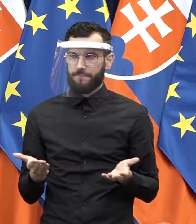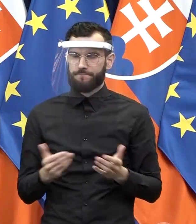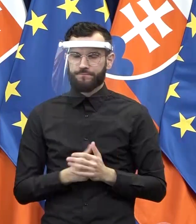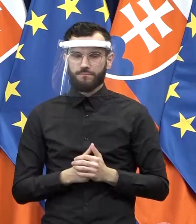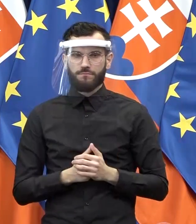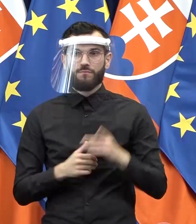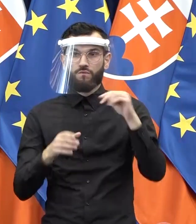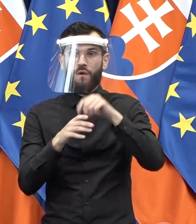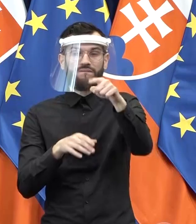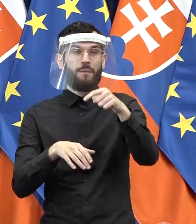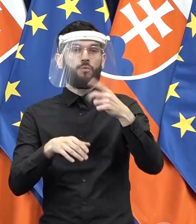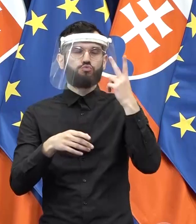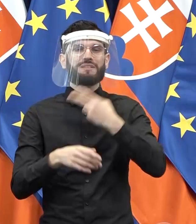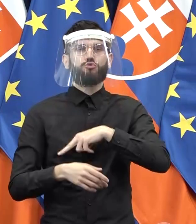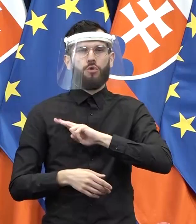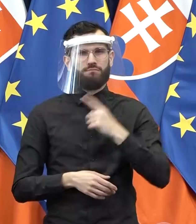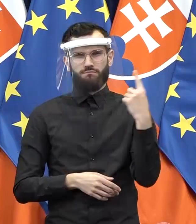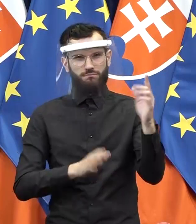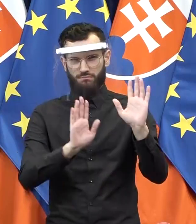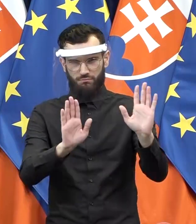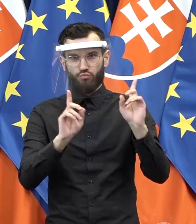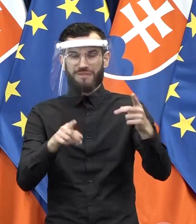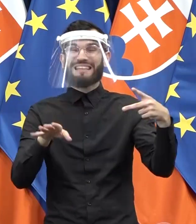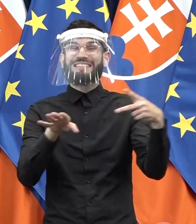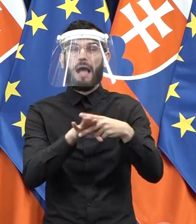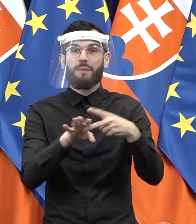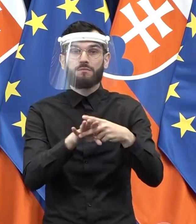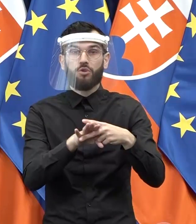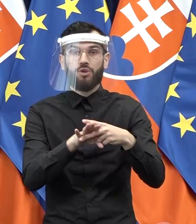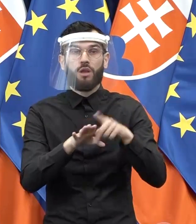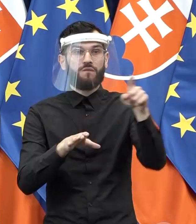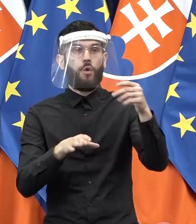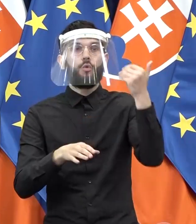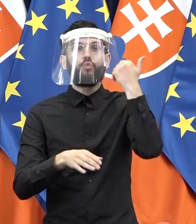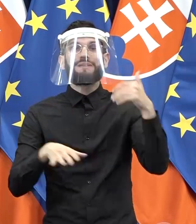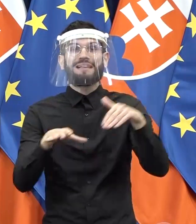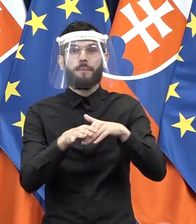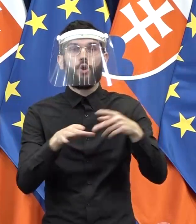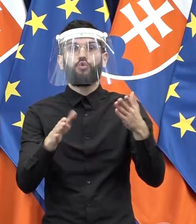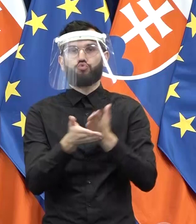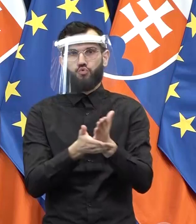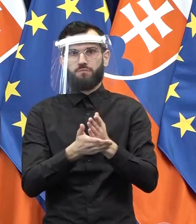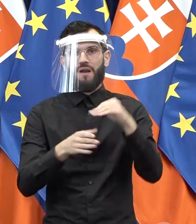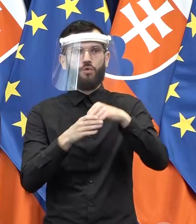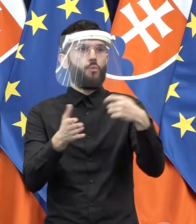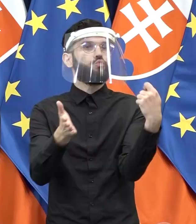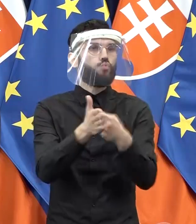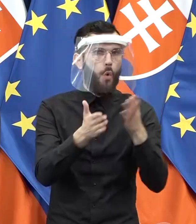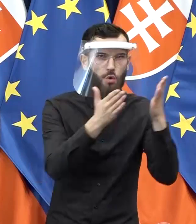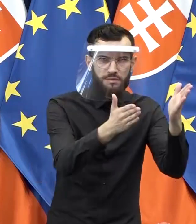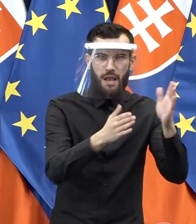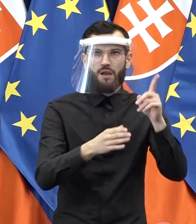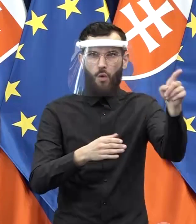časť zodpovednosti si zobrali na seba a zabezpečili prostredníctvom svojich ľudí túto službu pre tých dôchodcov, ktorí